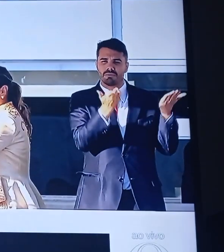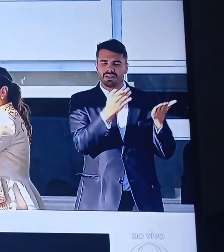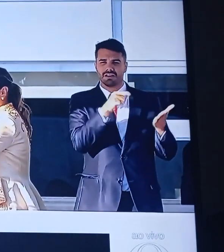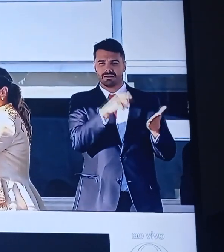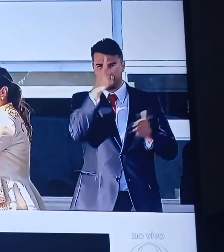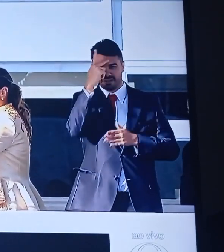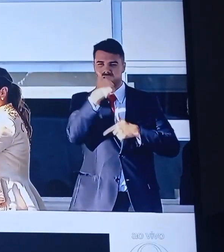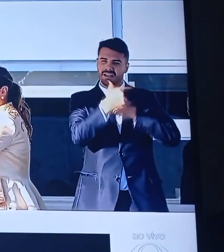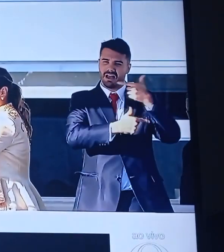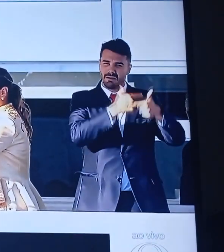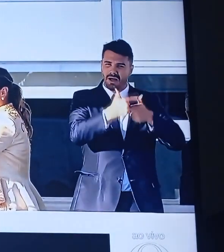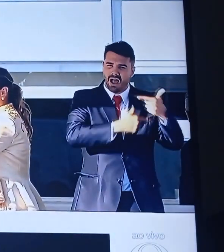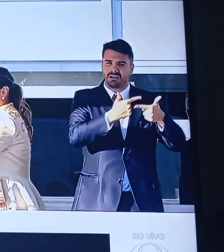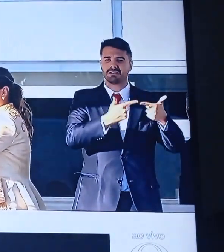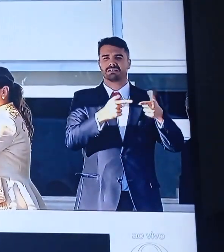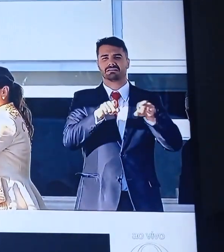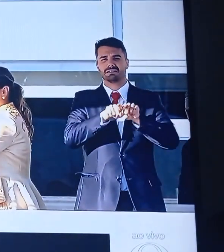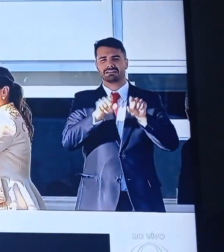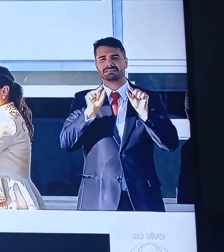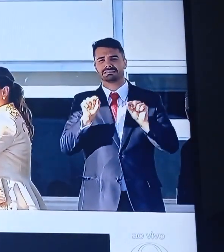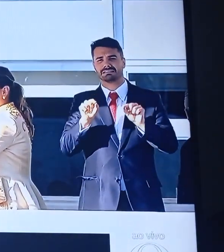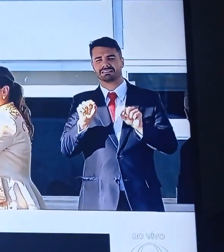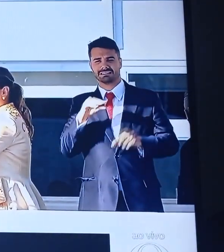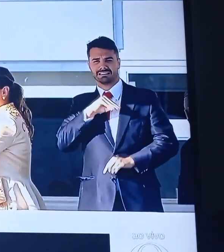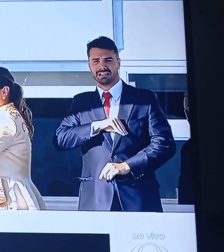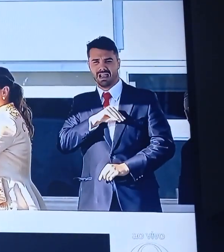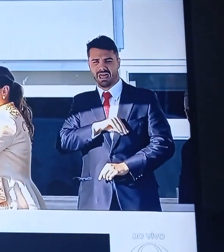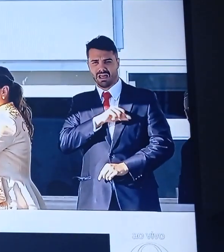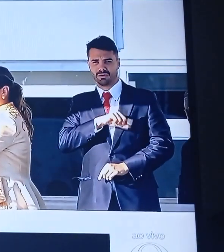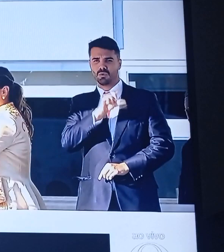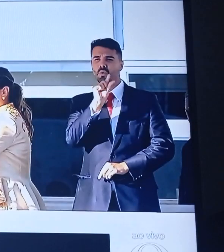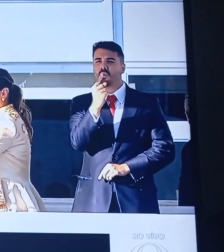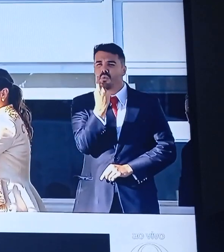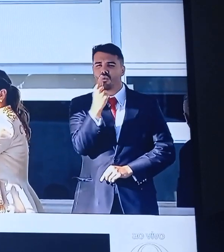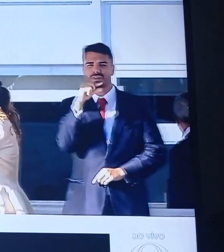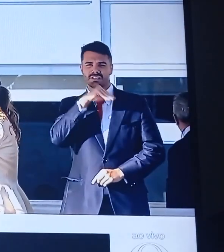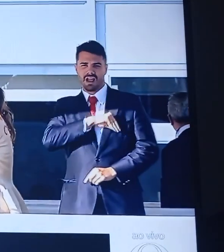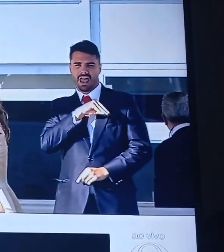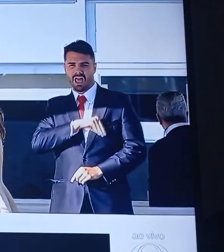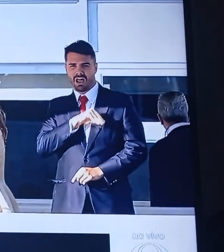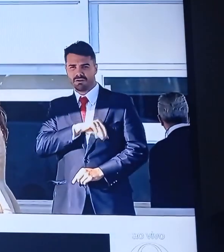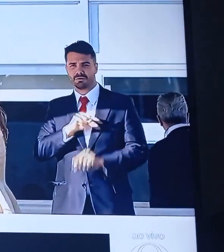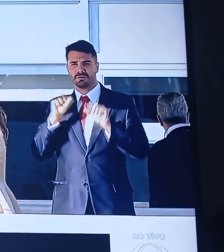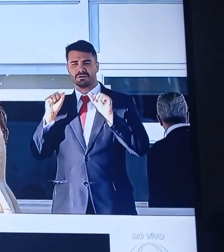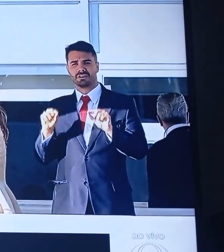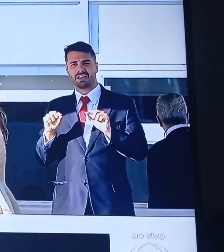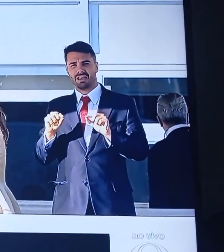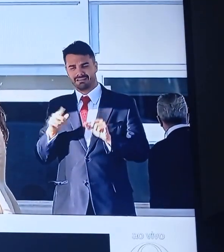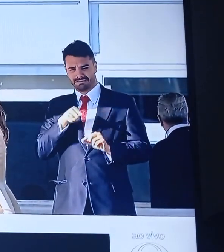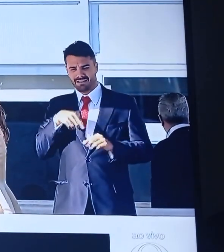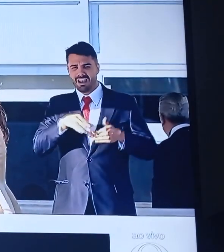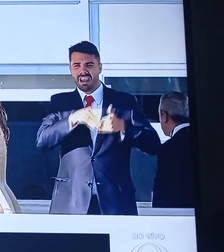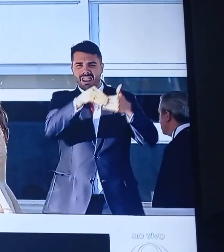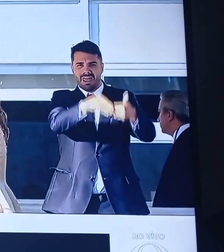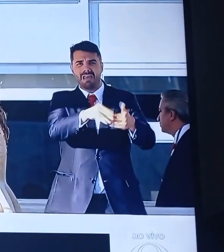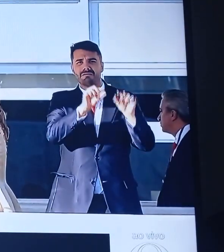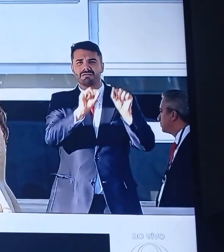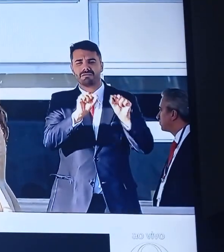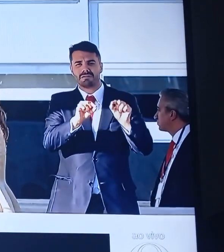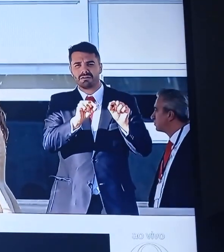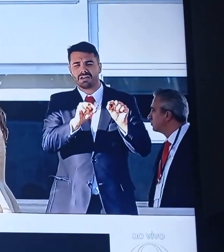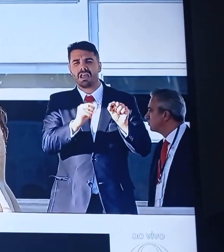uma trabalhadora que ganha um salário mínimo mensal leve 19 anos para receber